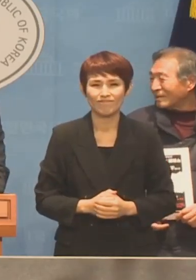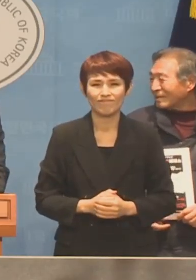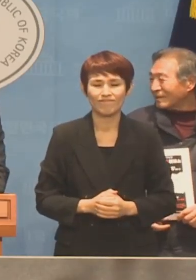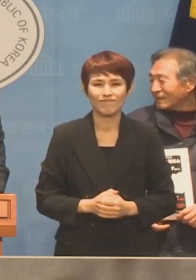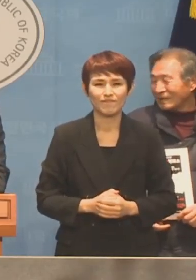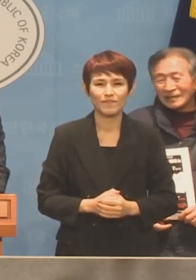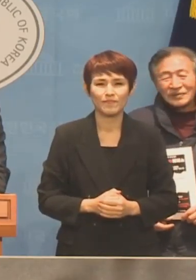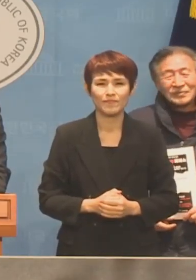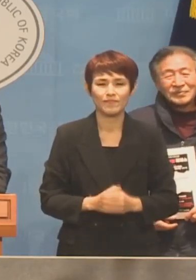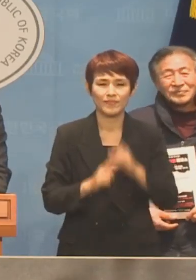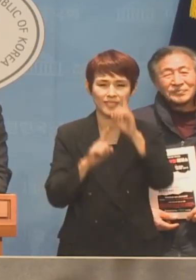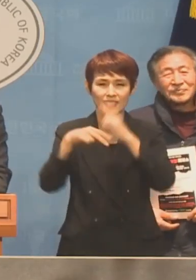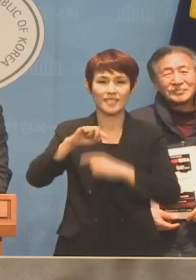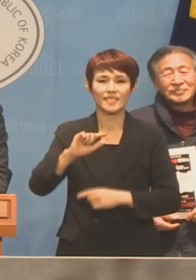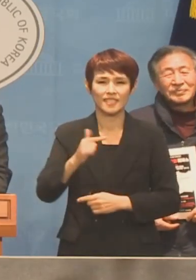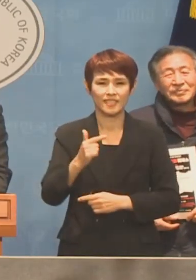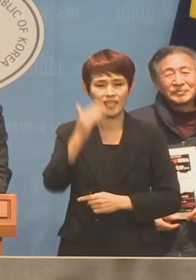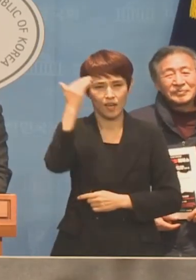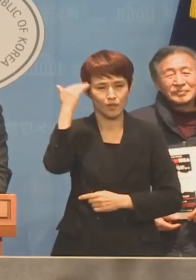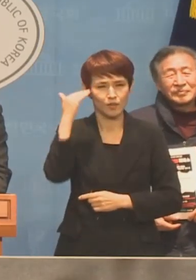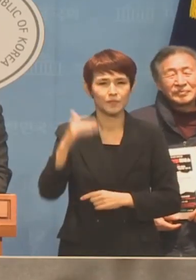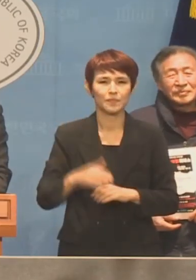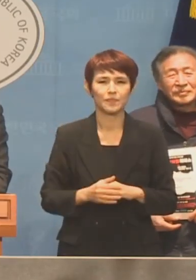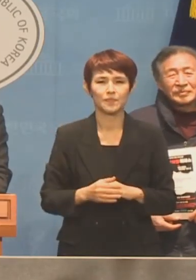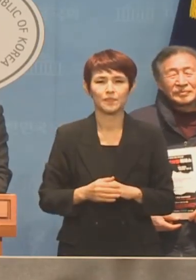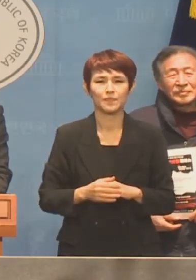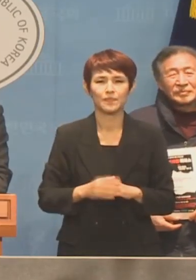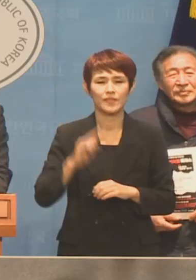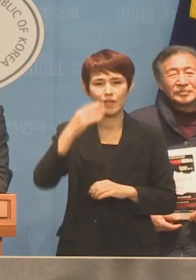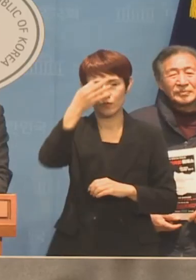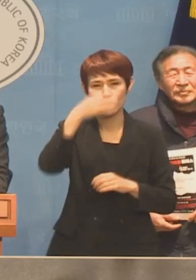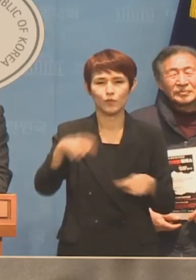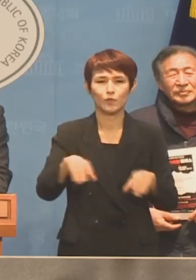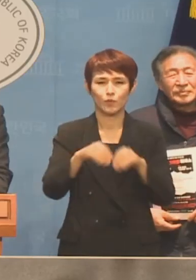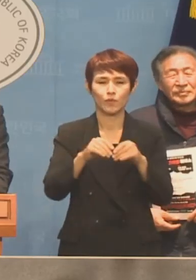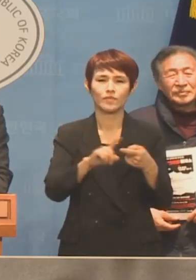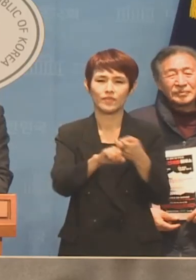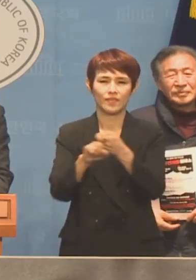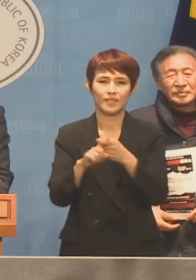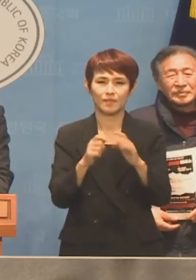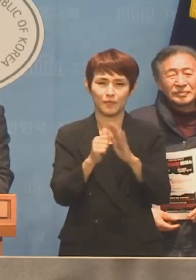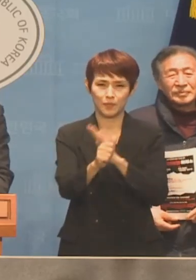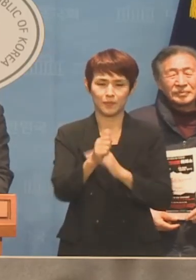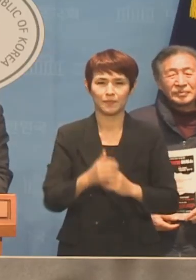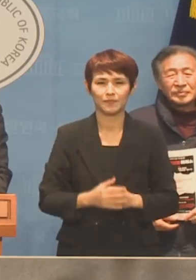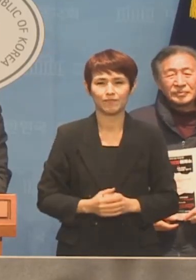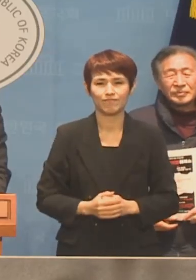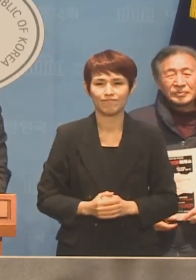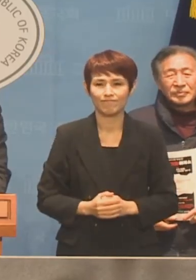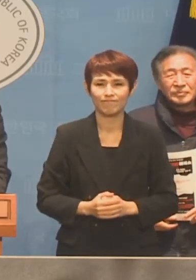예, 이신 한국민회총 사무국장 겸 문화예술노동연대 대표님,